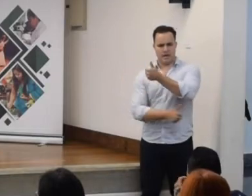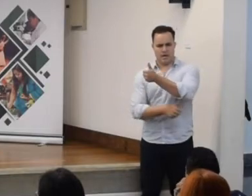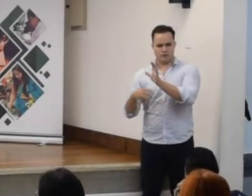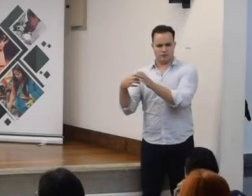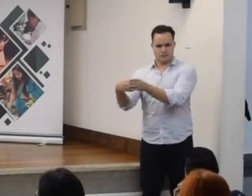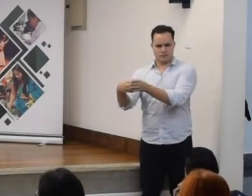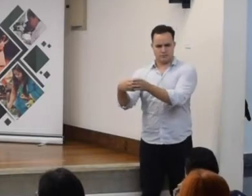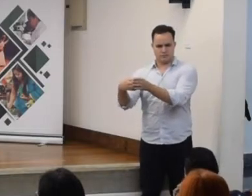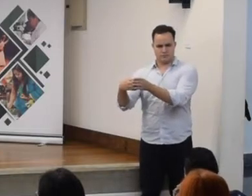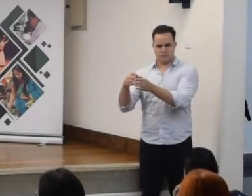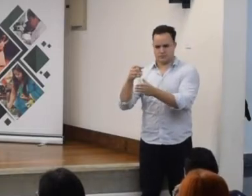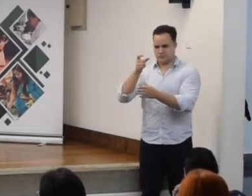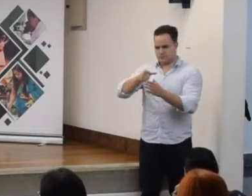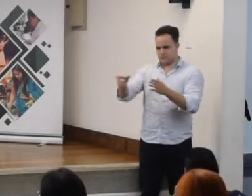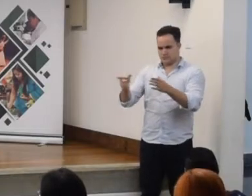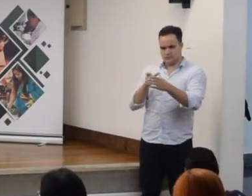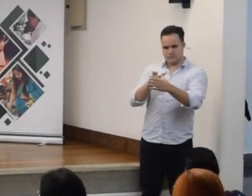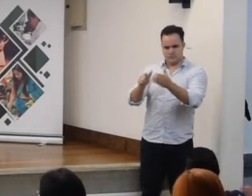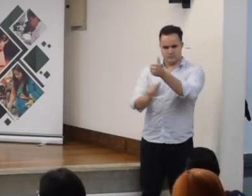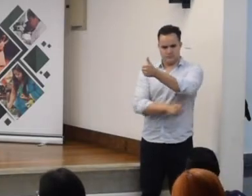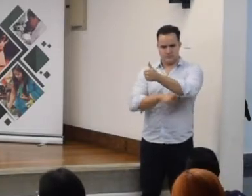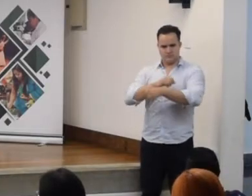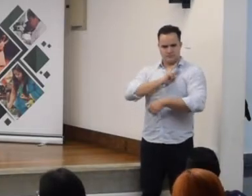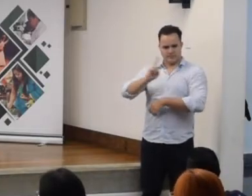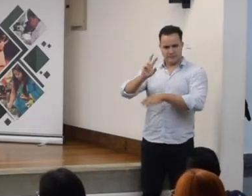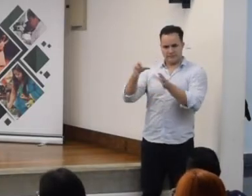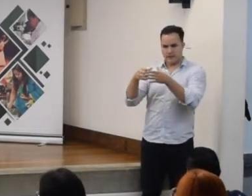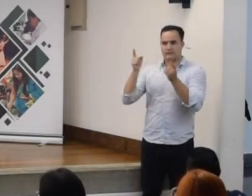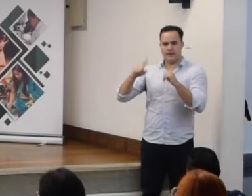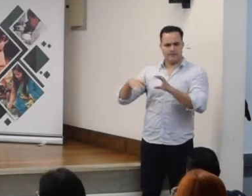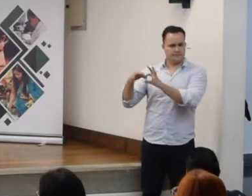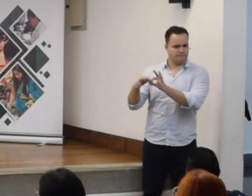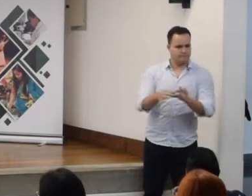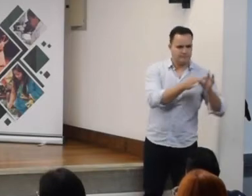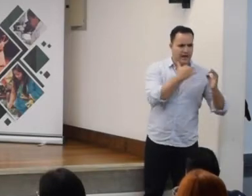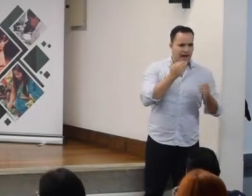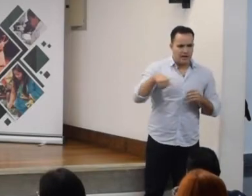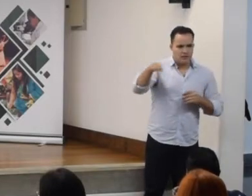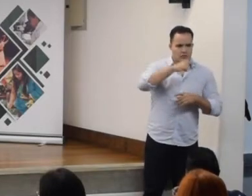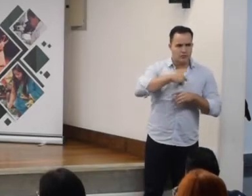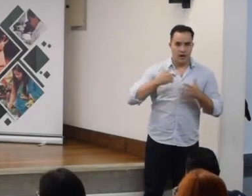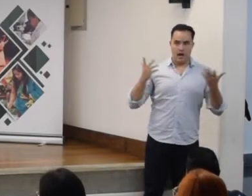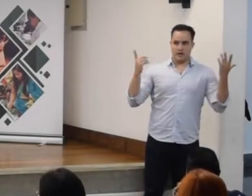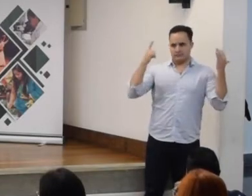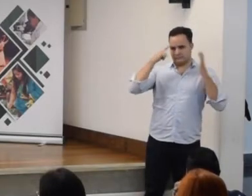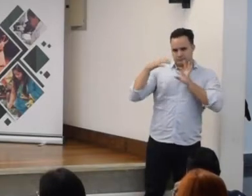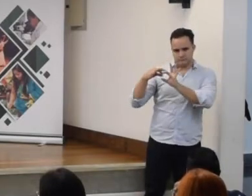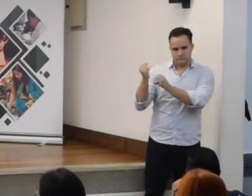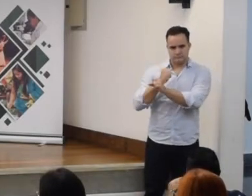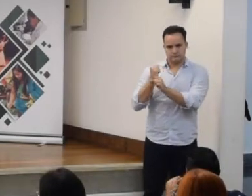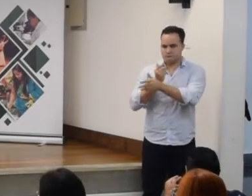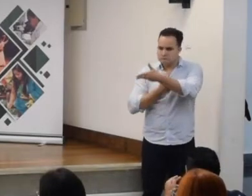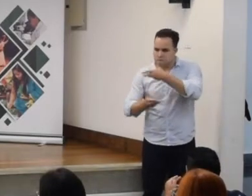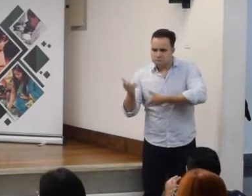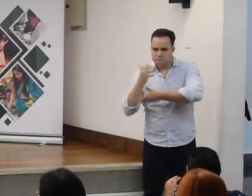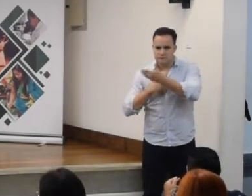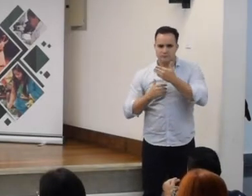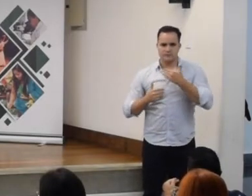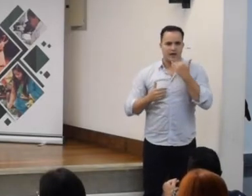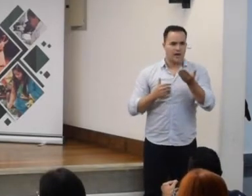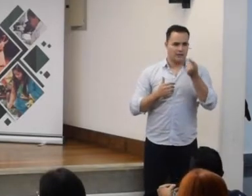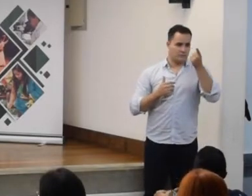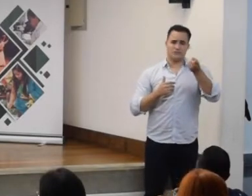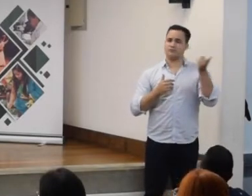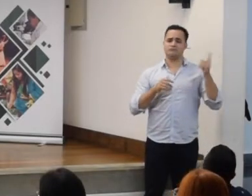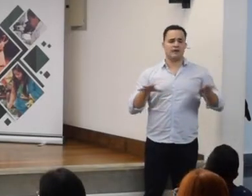las acciones que nosotros necesitemos, compartir, difundir entre las unidades académicas. El